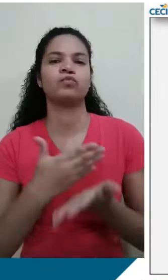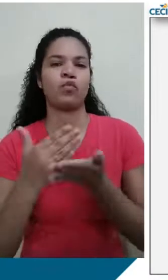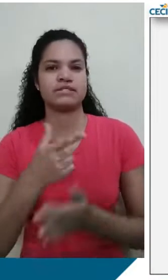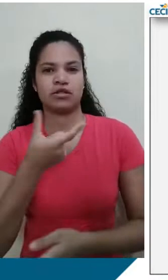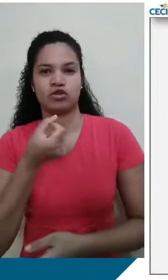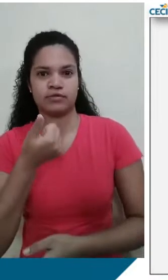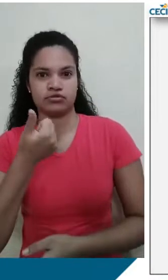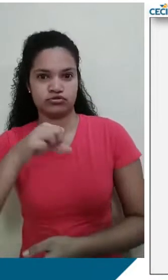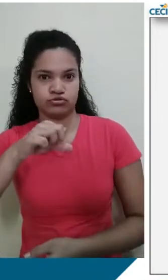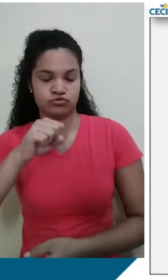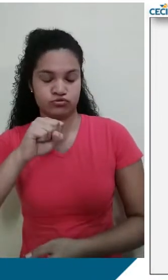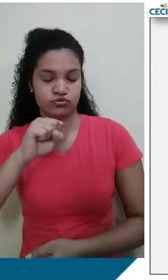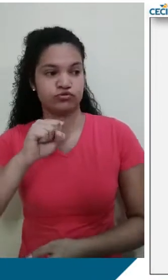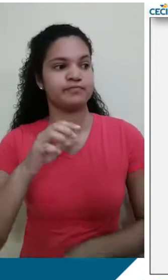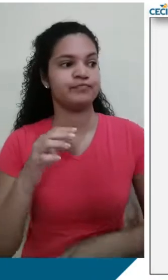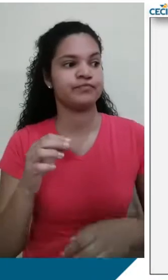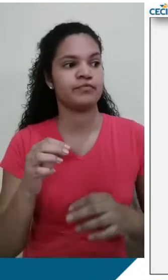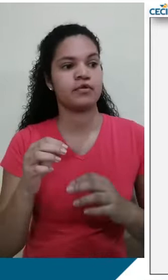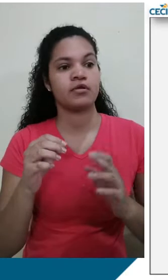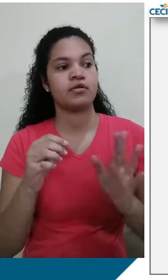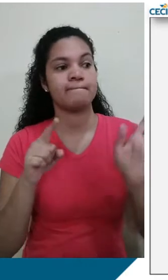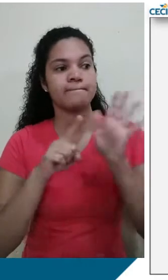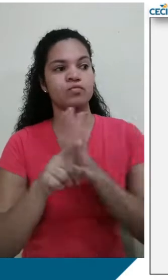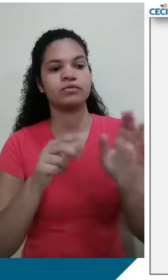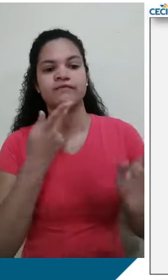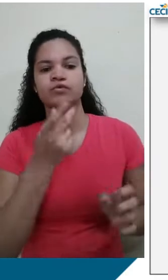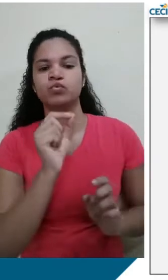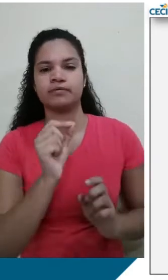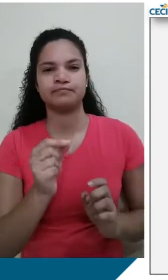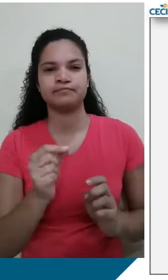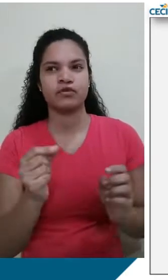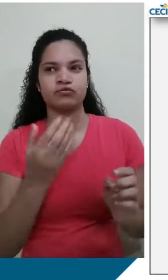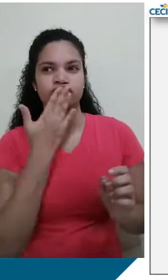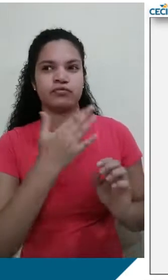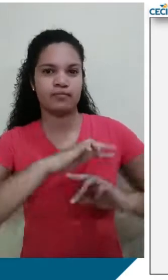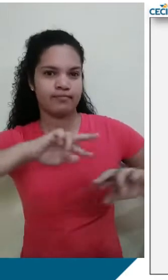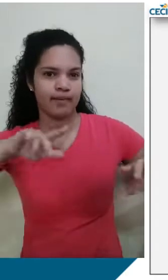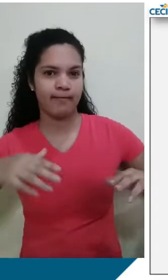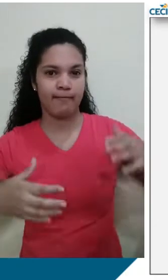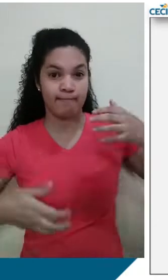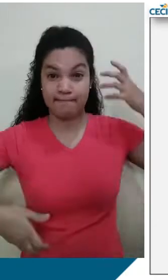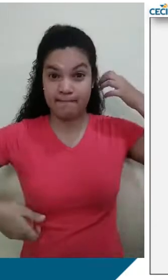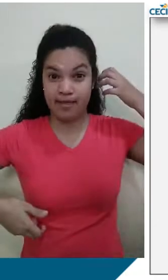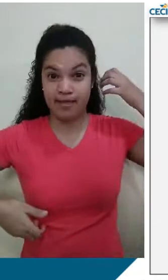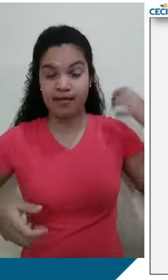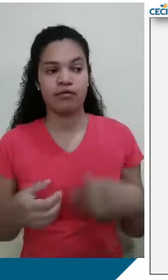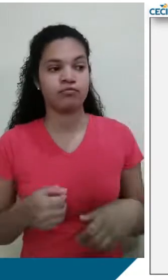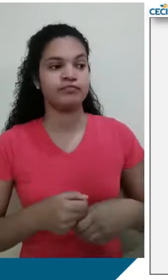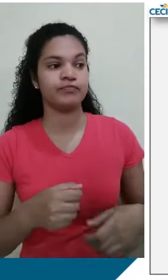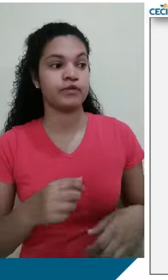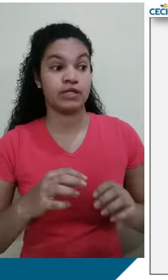cujo enunciado diz o seguinte: muitos primatas, incluindo nós humanos, possuem visão